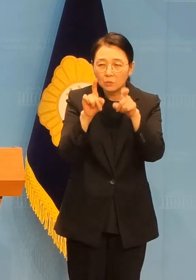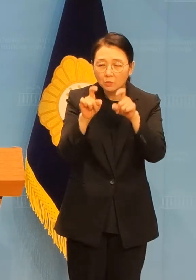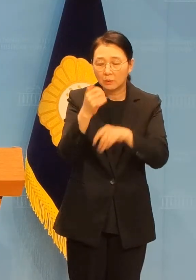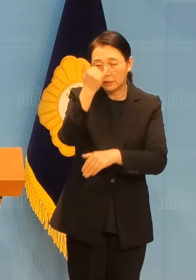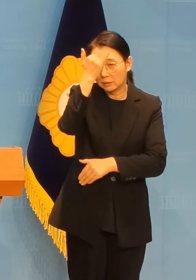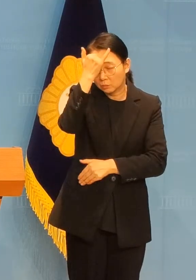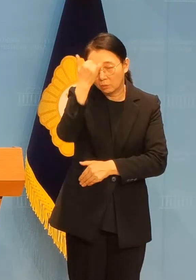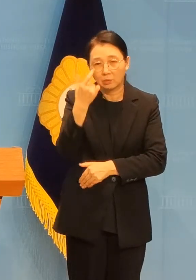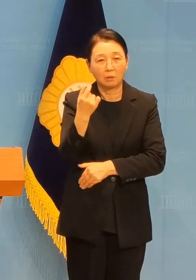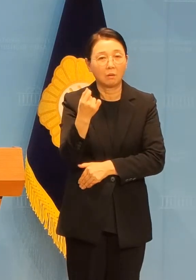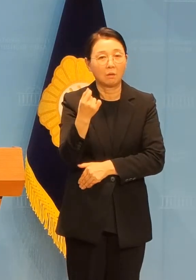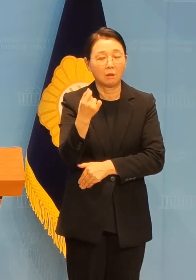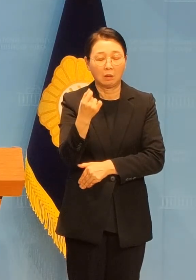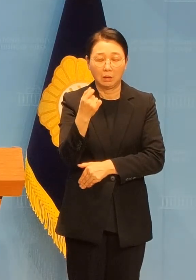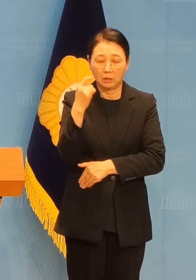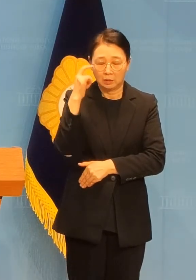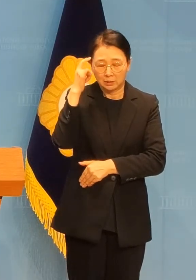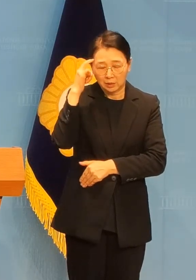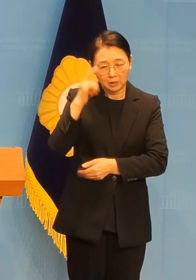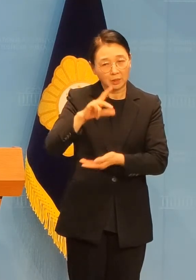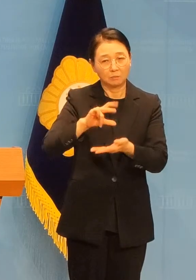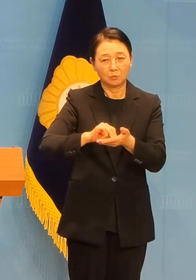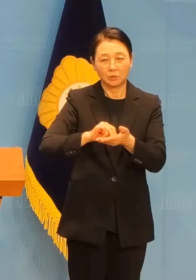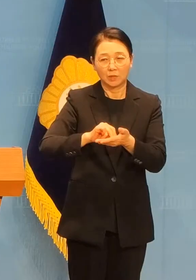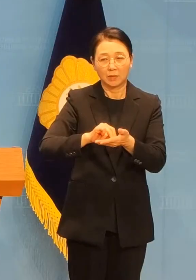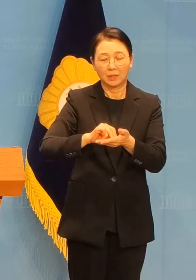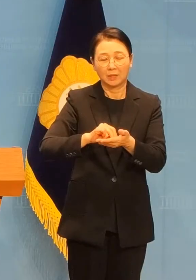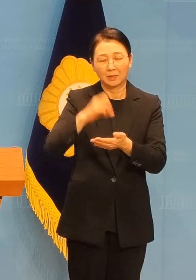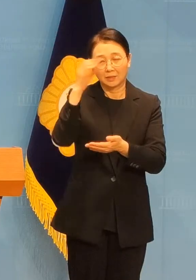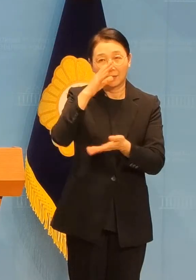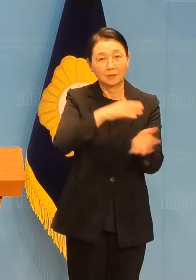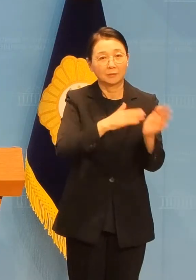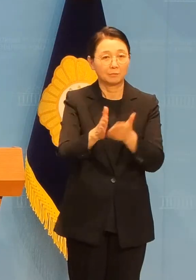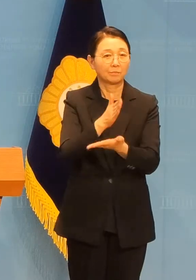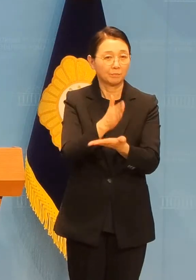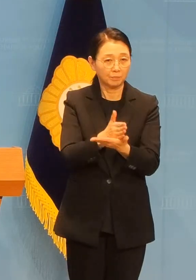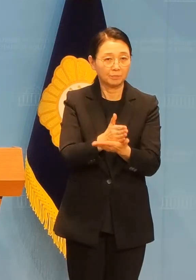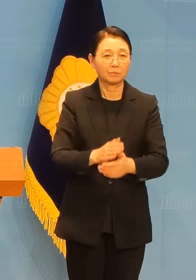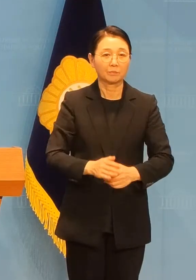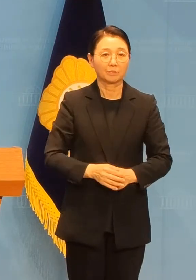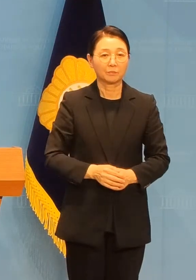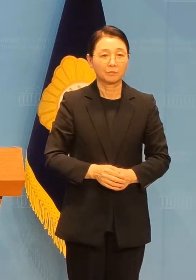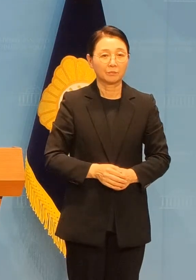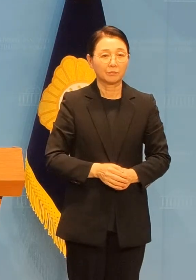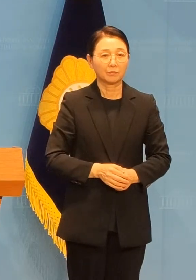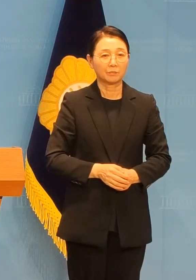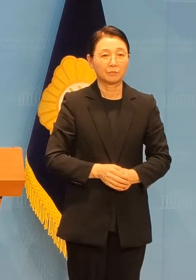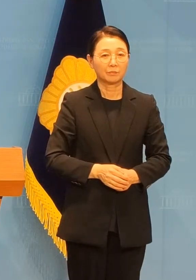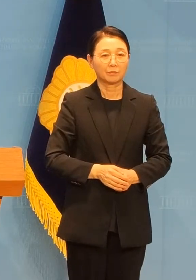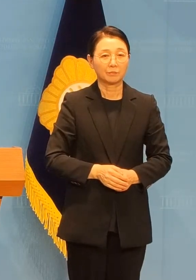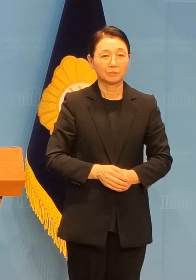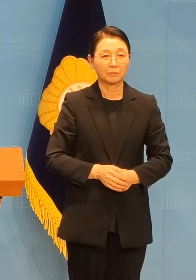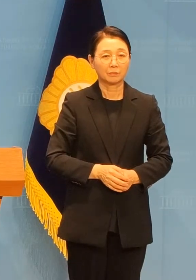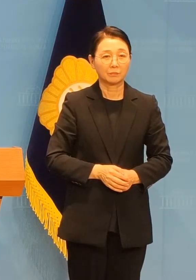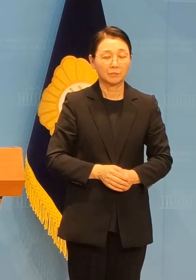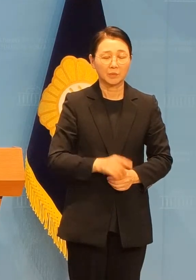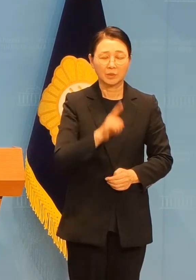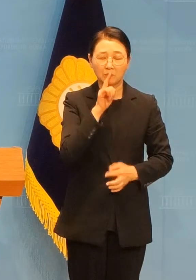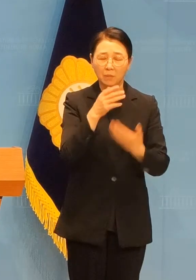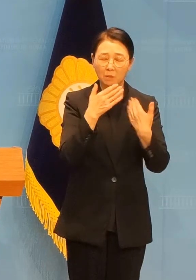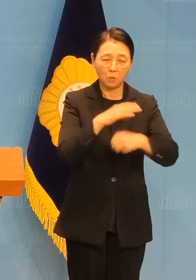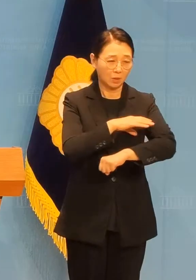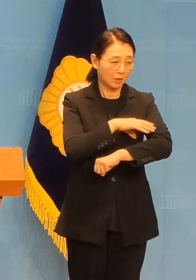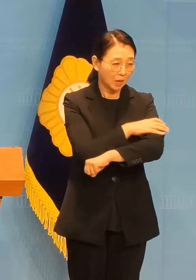도덕성이나 그릇된 인식의 문제로 치부할 수 있는 수준을 이미 넘어섰습니다. 폭언과